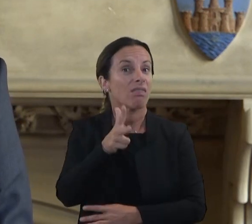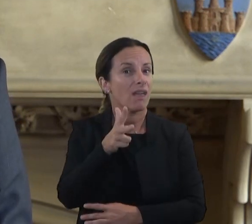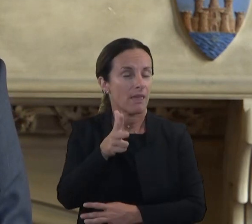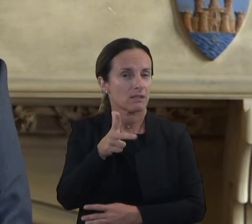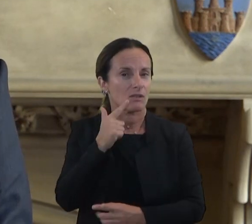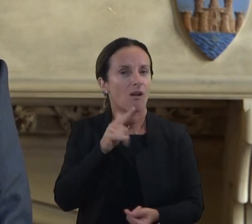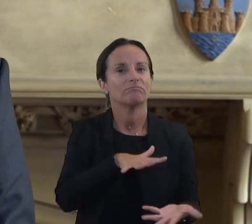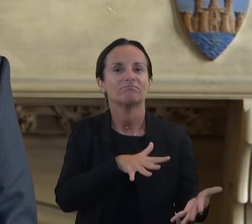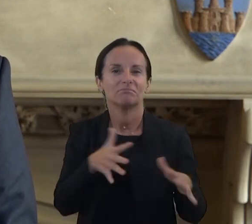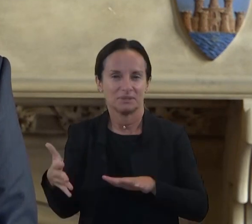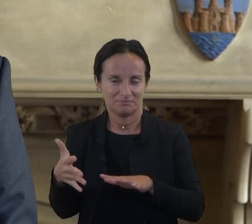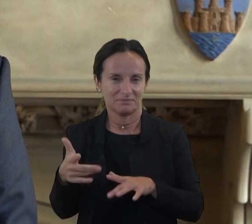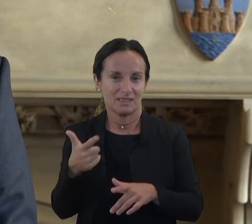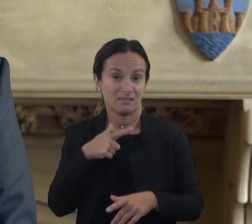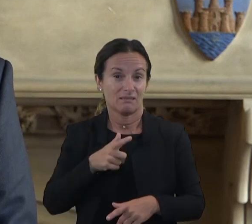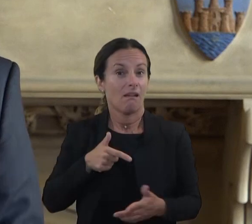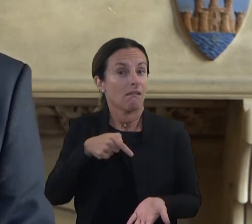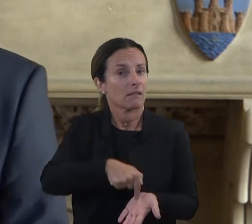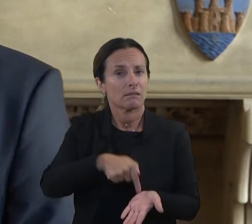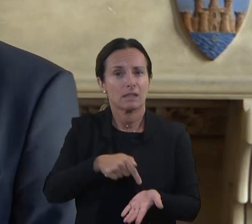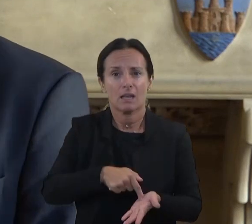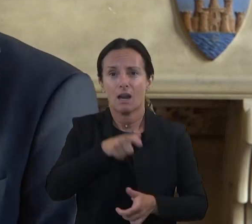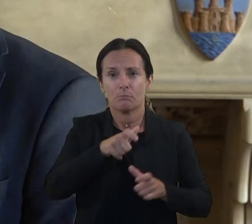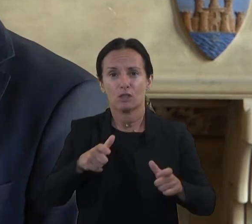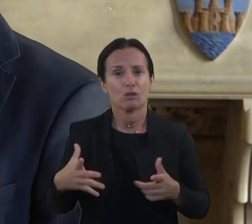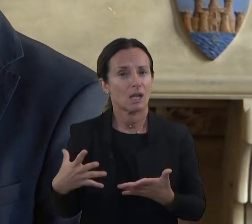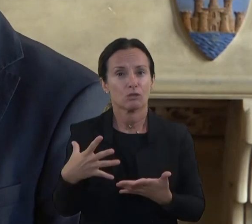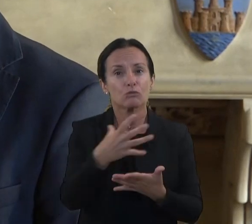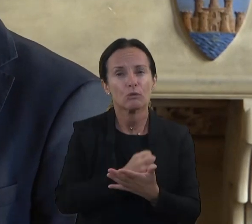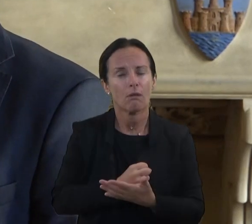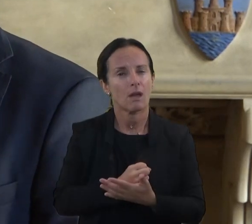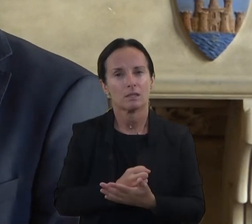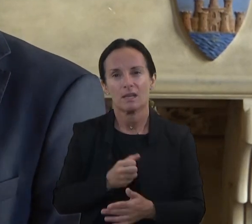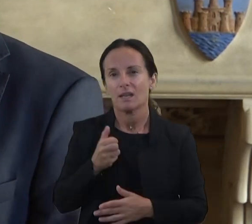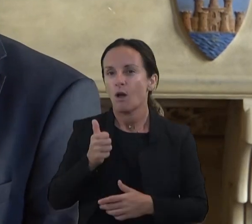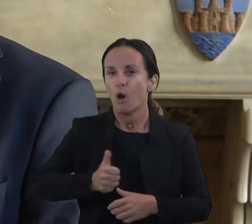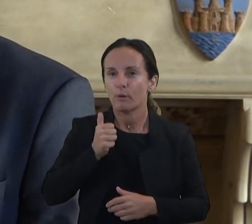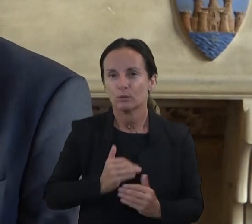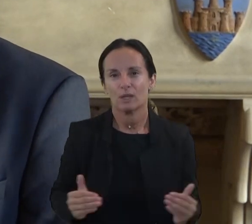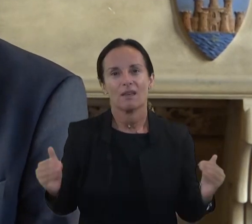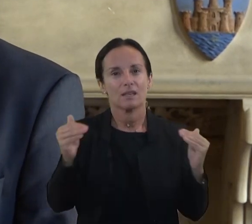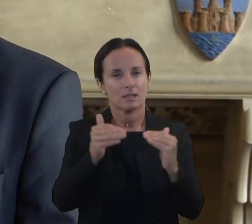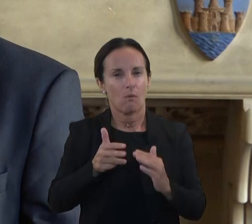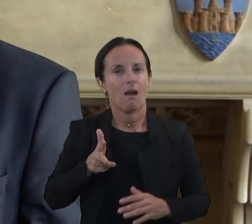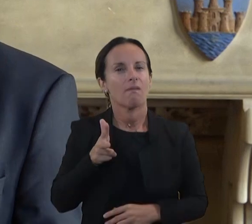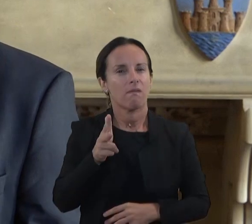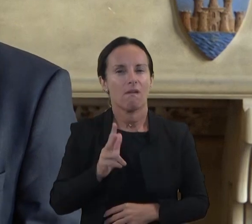esos derechos y reivindicar que todas las personas, al final, creo que nos merecemos tener las mismas